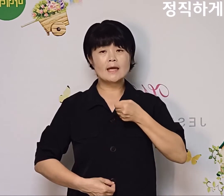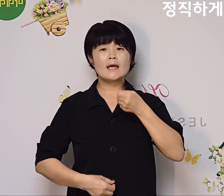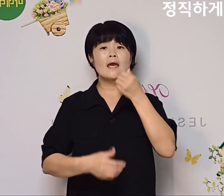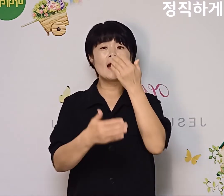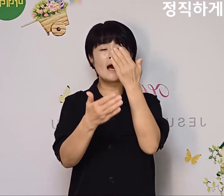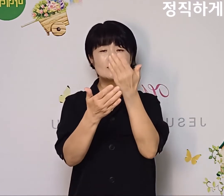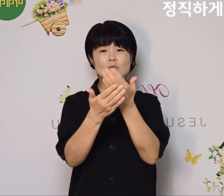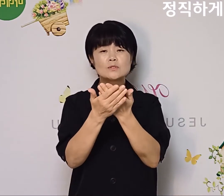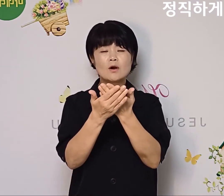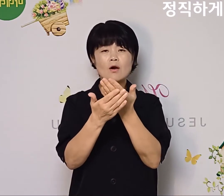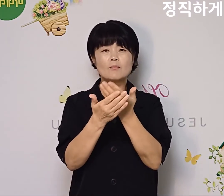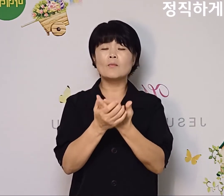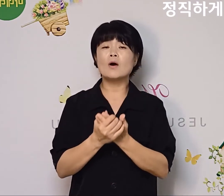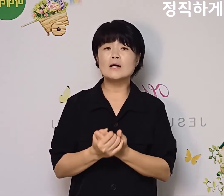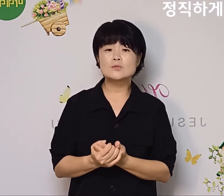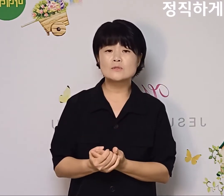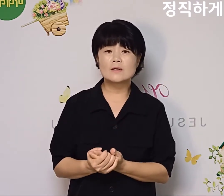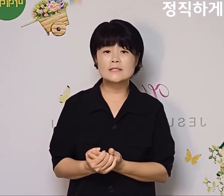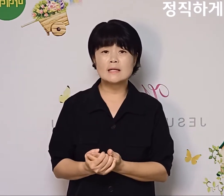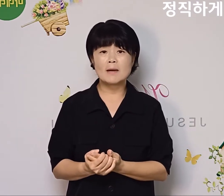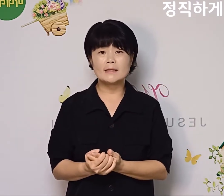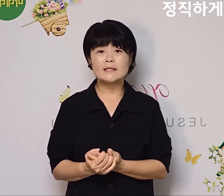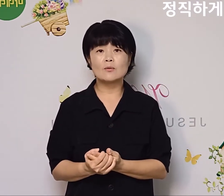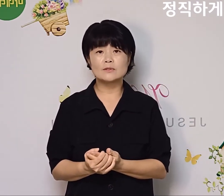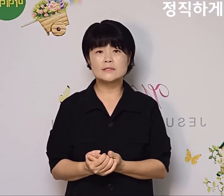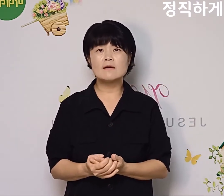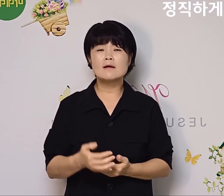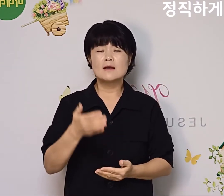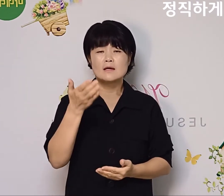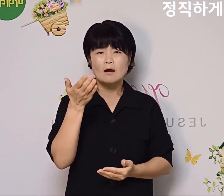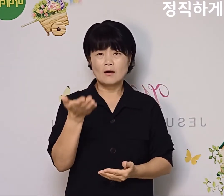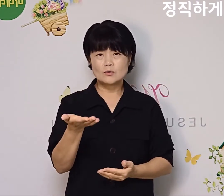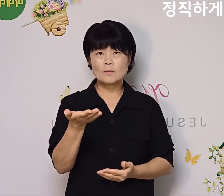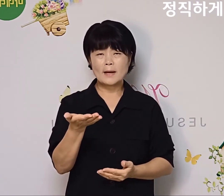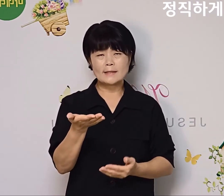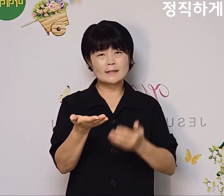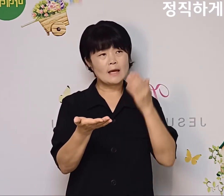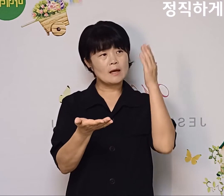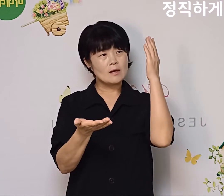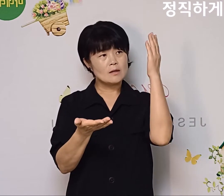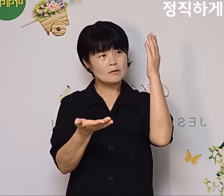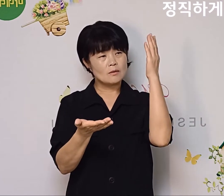정직하게 하소서 뭐뭐 하소서가 제일 많이 나오거든요. 손바닥에